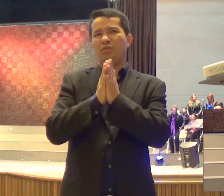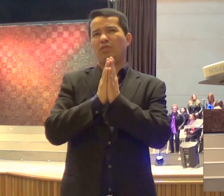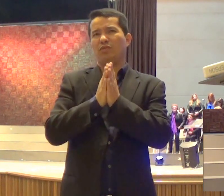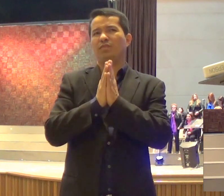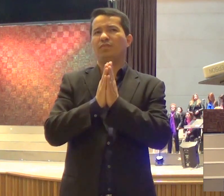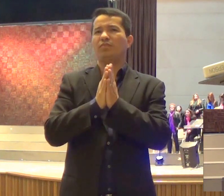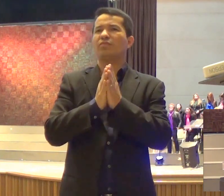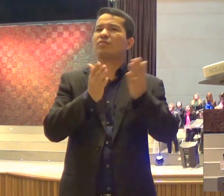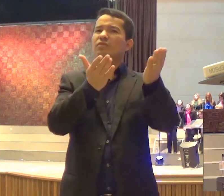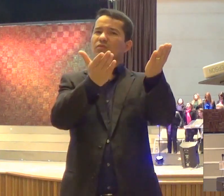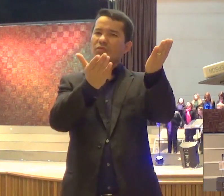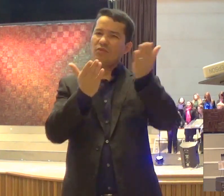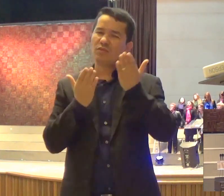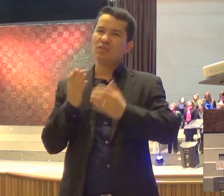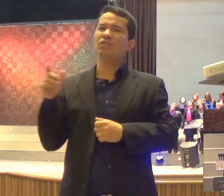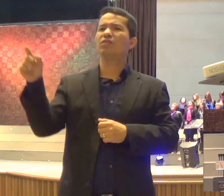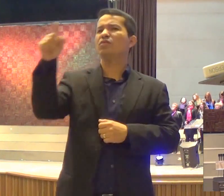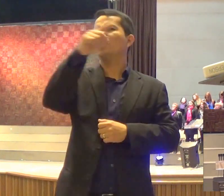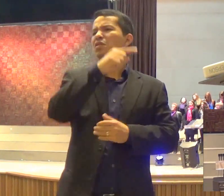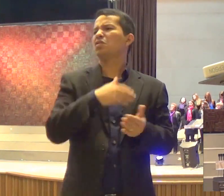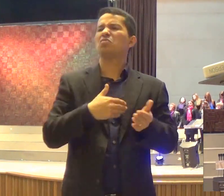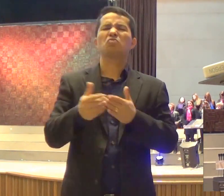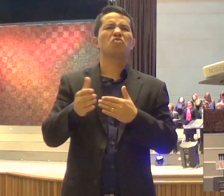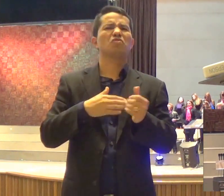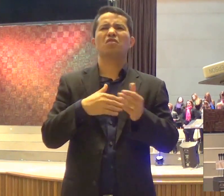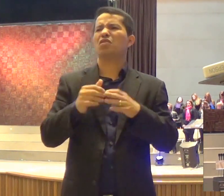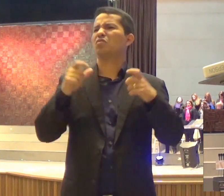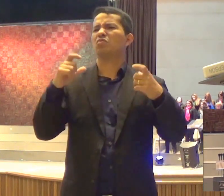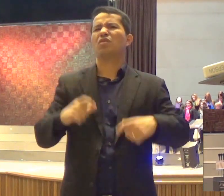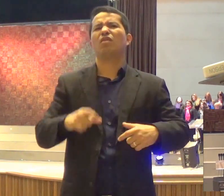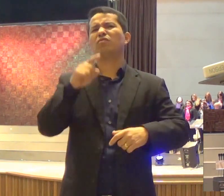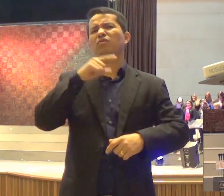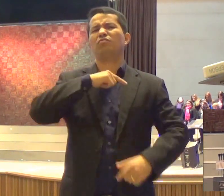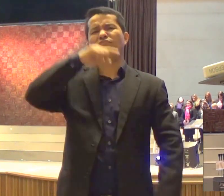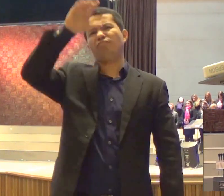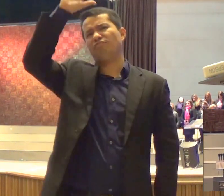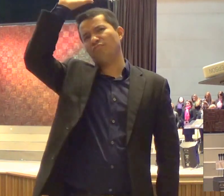convidar você que levantou a sua mão em qualquer lugar deste Santuário